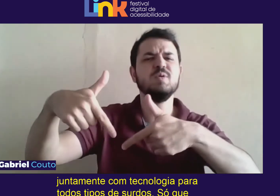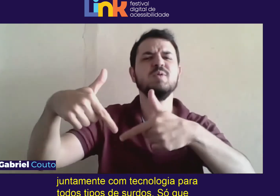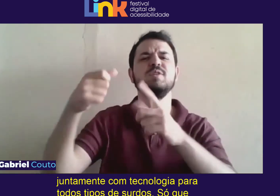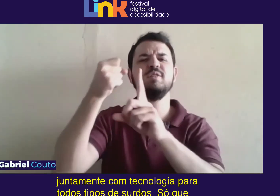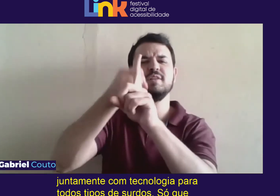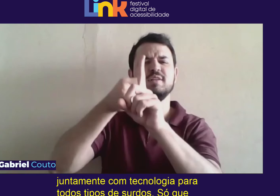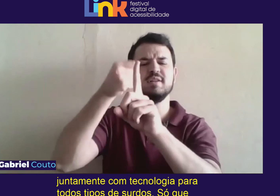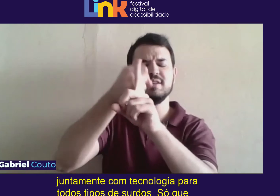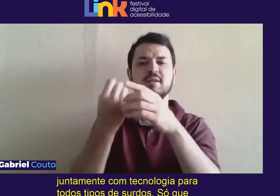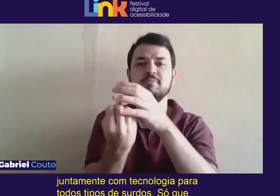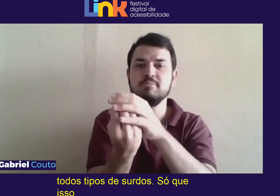a FENES